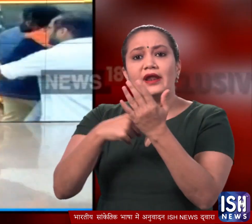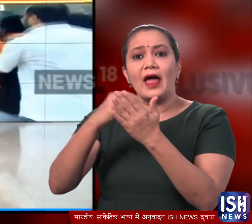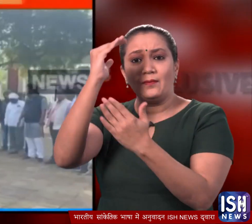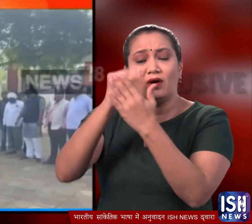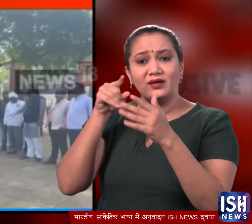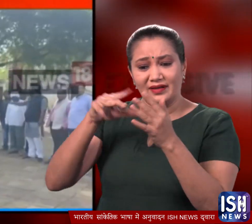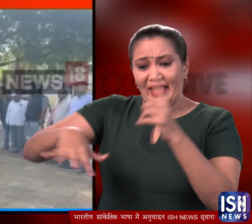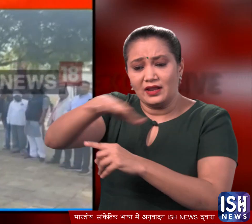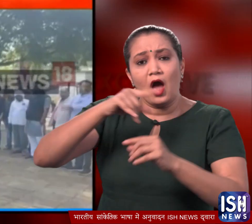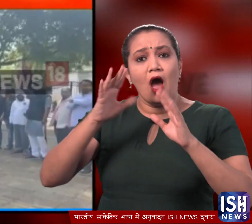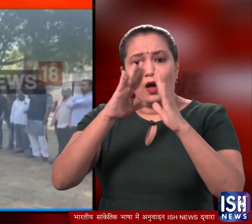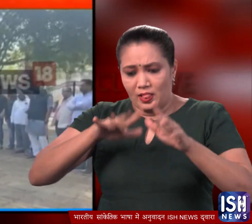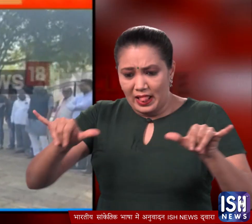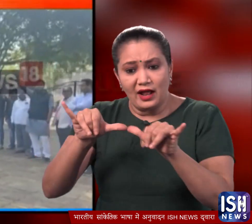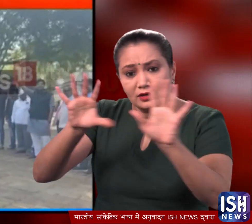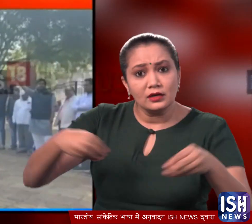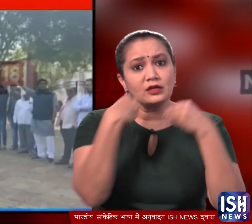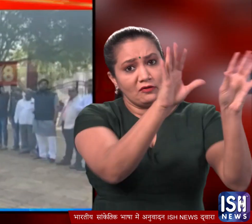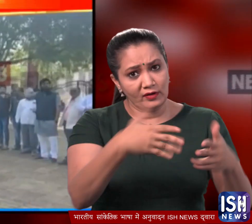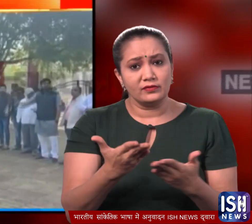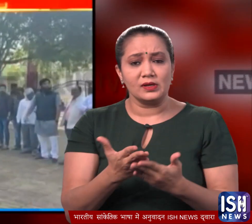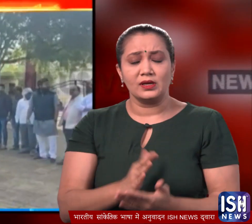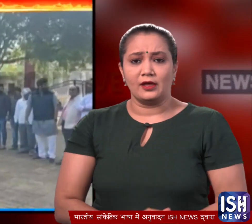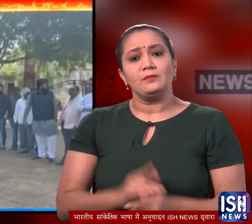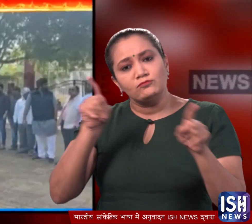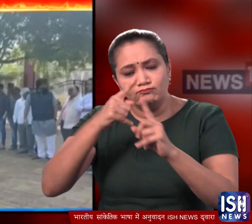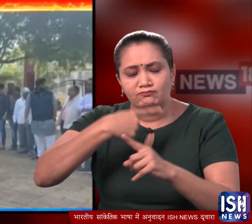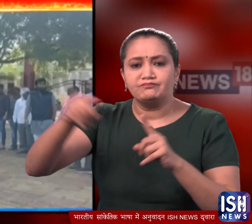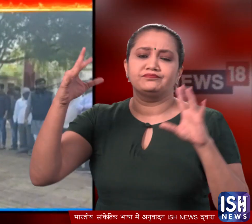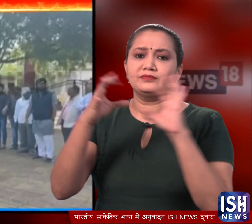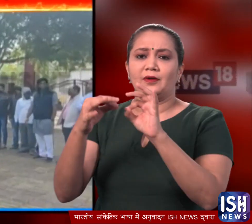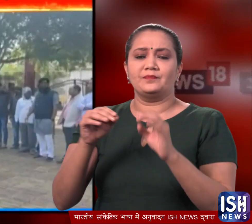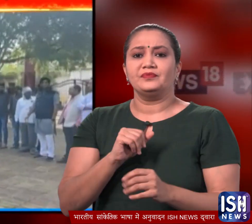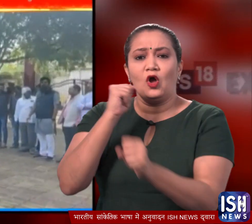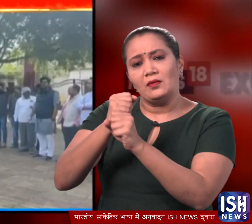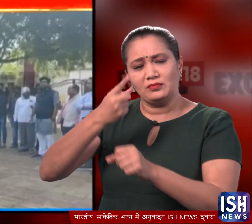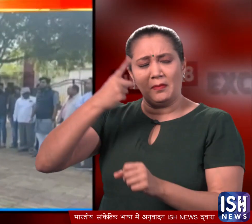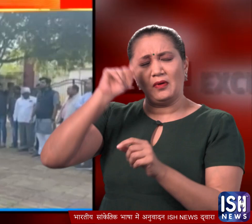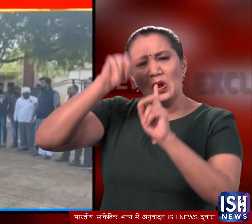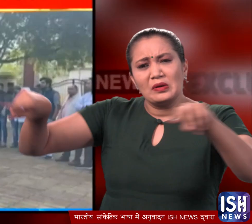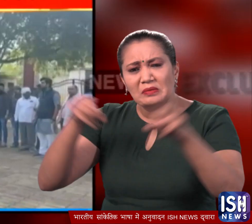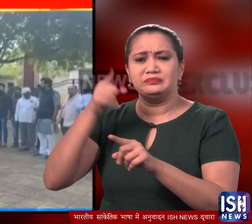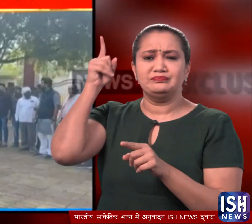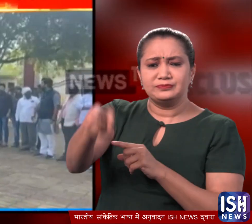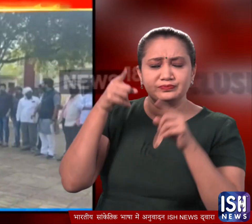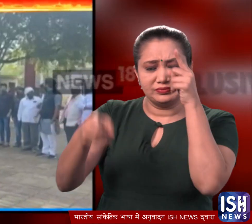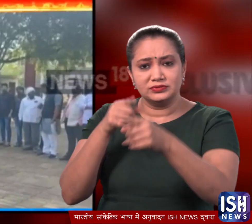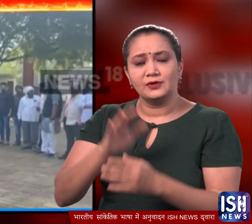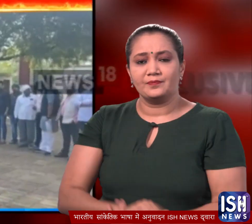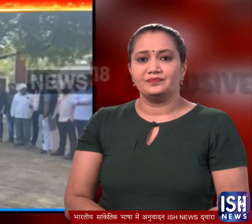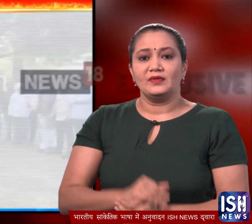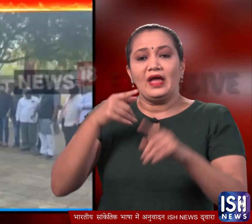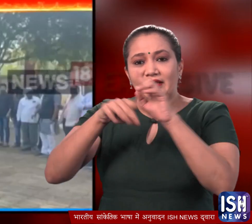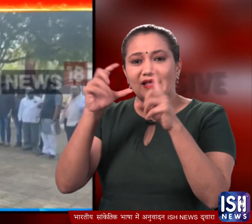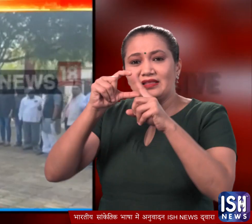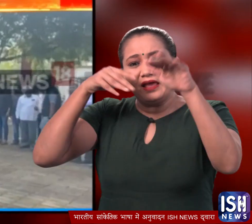है, जिसके विरोध में इन लोगों ने बघेल सरकार के खिलाफ मोर्चा खोल दिया और धमतरी के गांधी मैदान में प्रदर्शन कर अपना गुस्सा